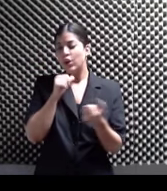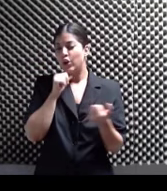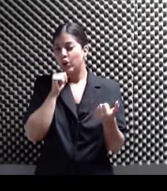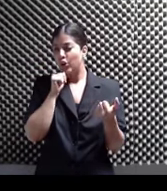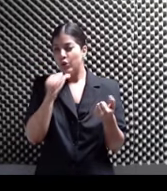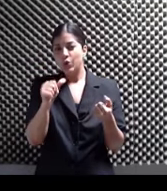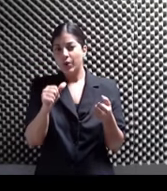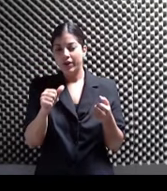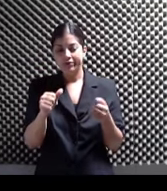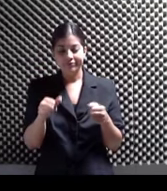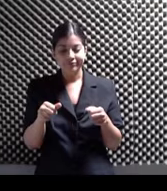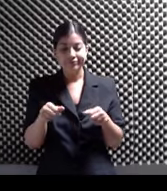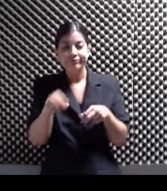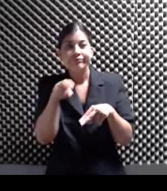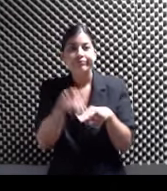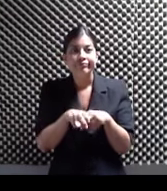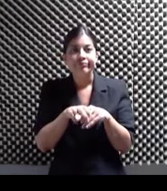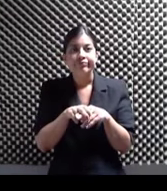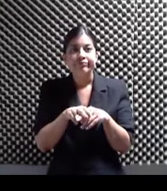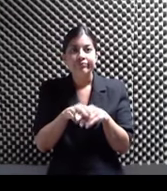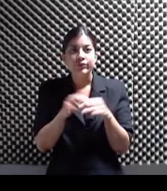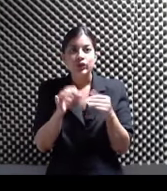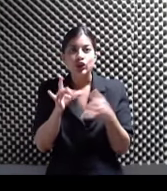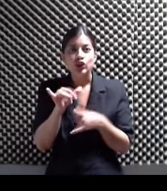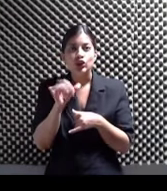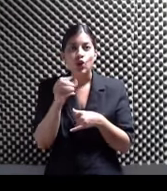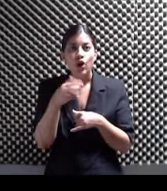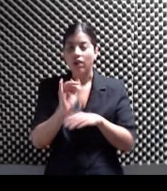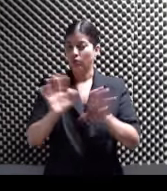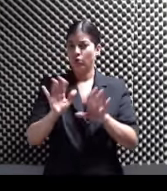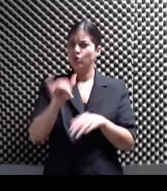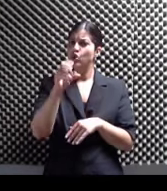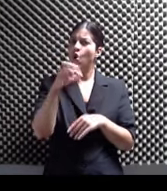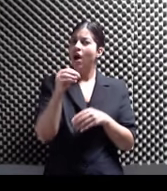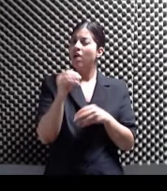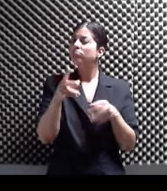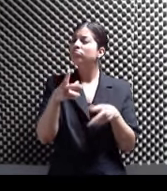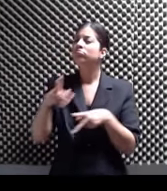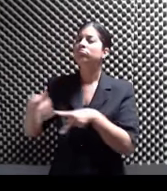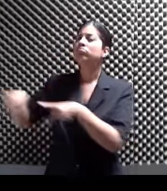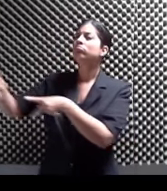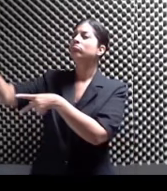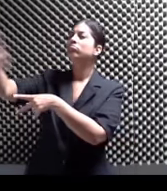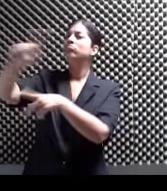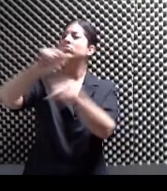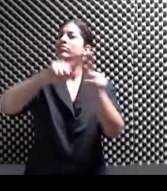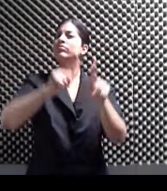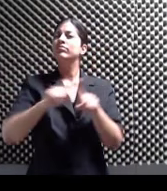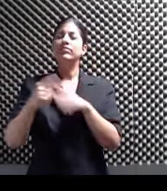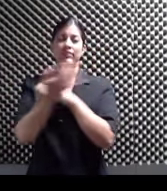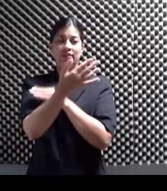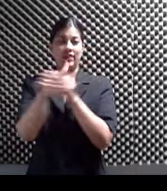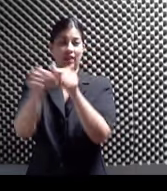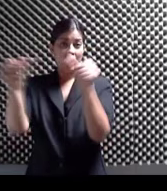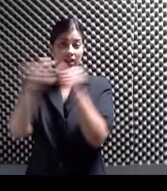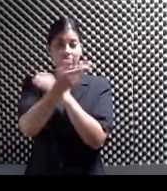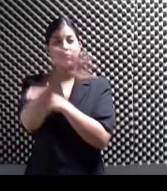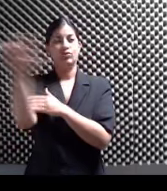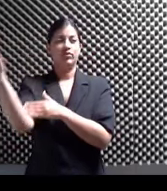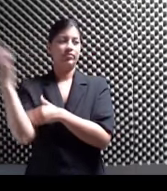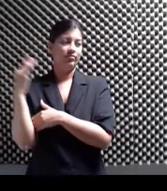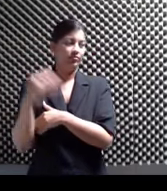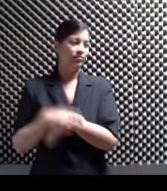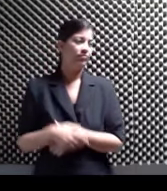una travesía por el río. Entonces, básicamente rescatas posturas de yoga y te das cuenta que has estado haciendo yoga sin darte